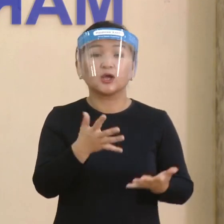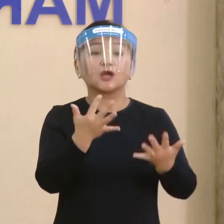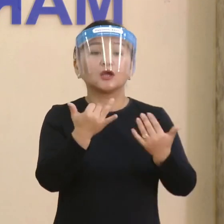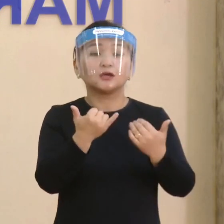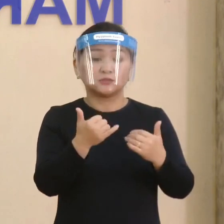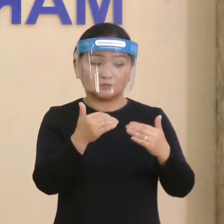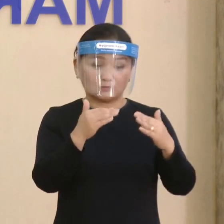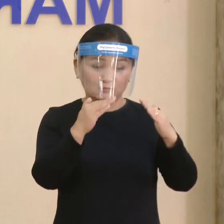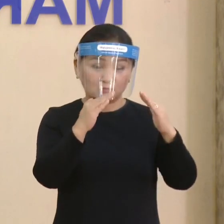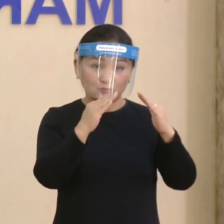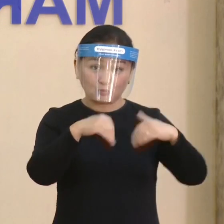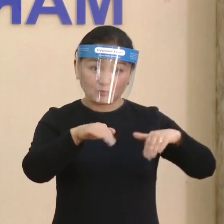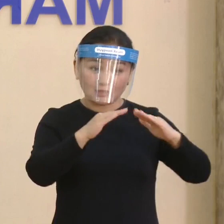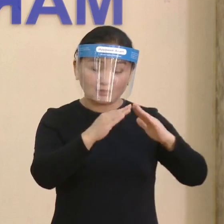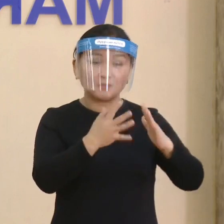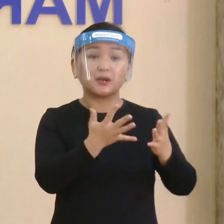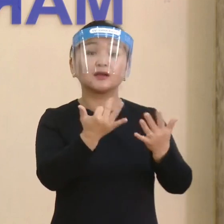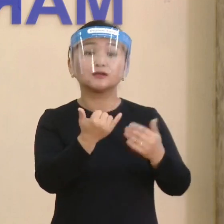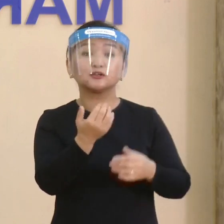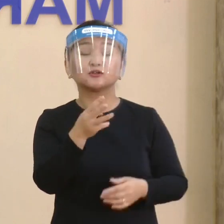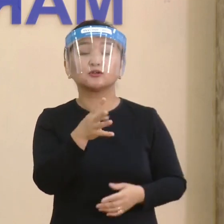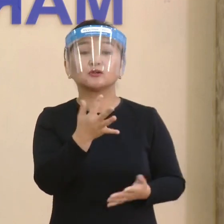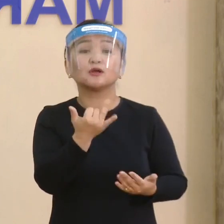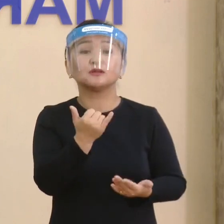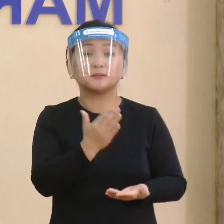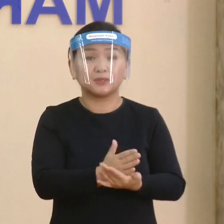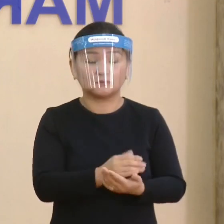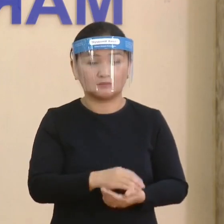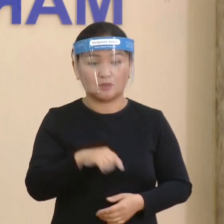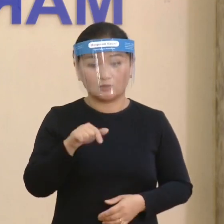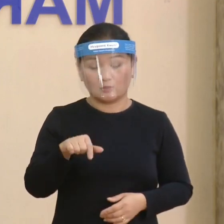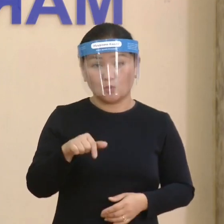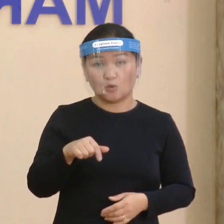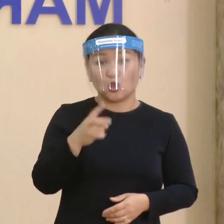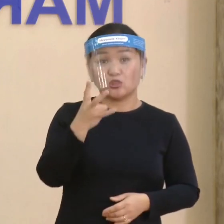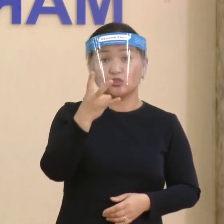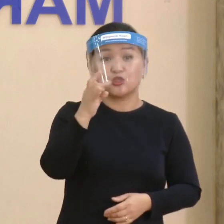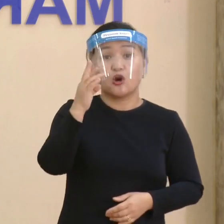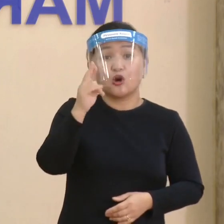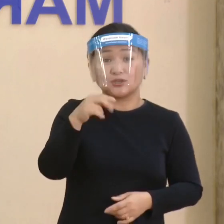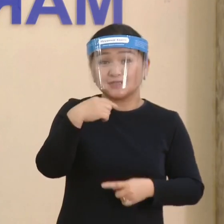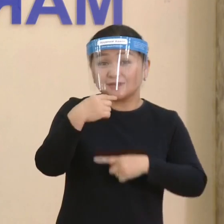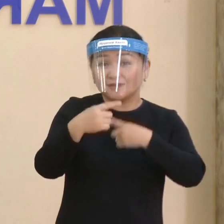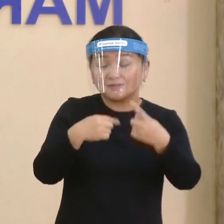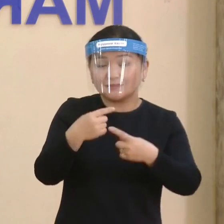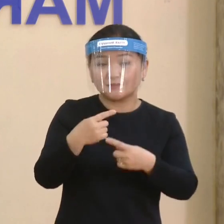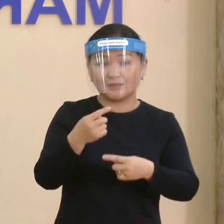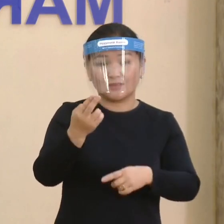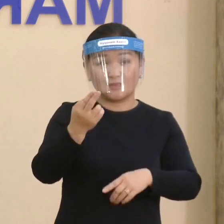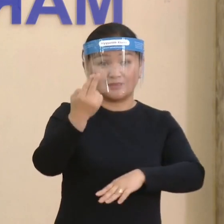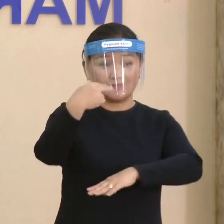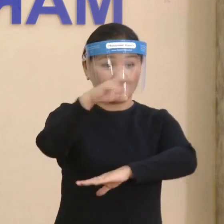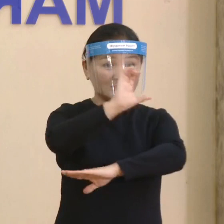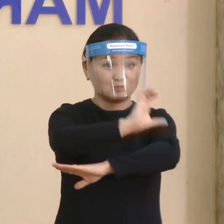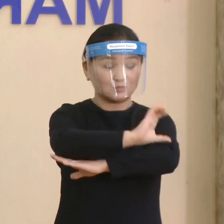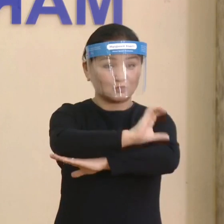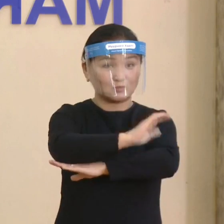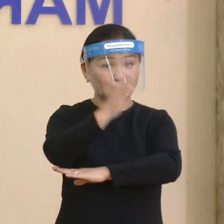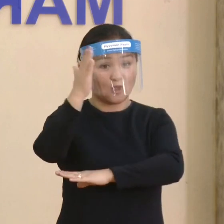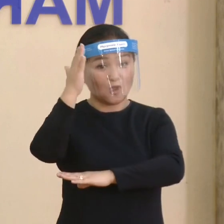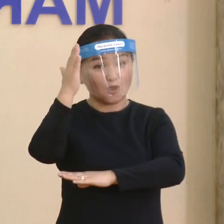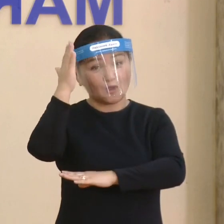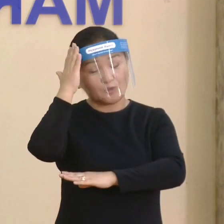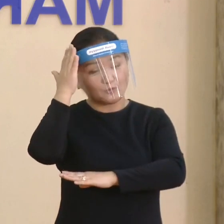За ерөнхийдөө бид нар бүр одоо тэр яг хэлээд байгаа нөөц шүү. Тэр ихтэй сургуулийн оюутны байрыг, мэрэгжлийн